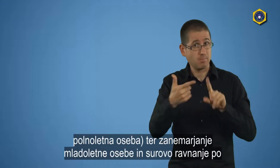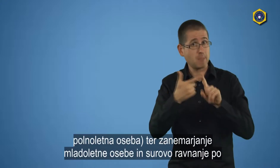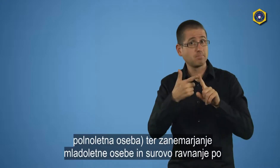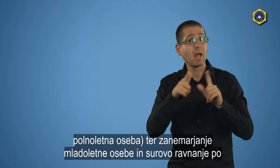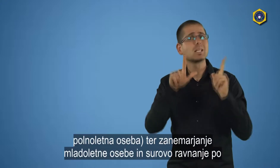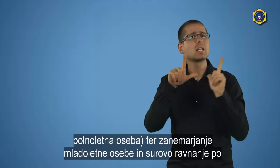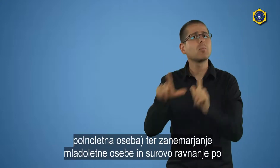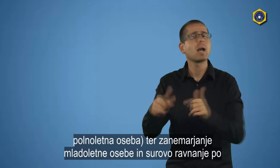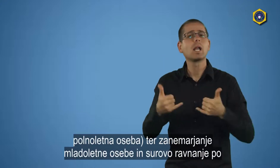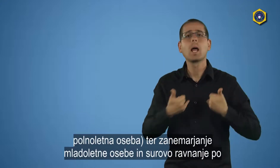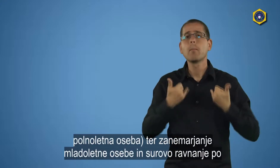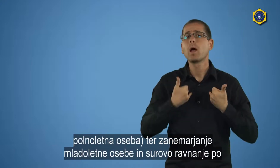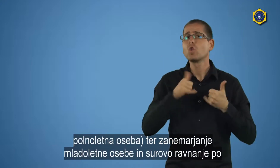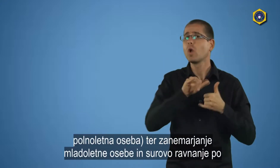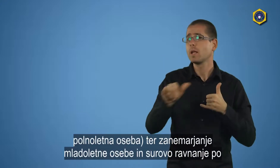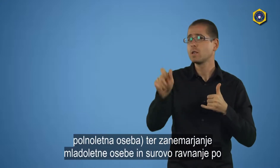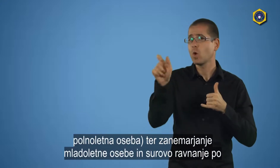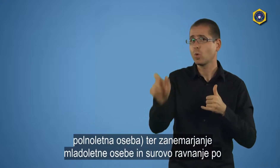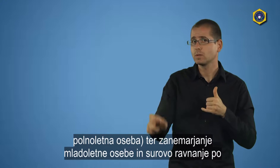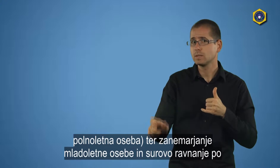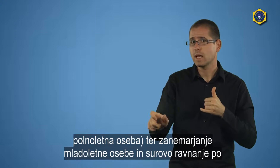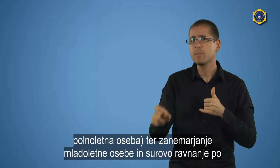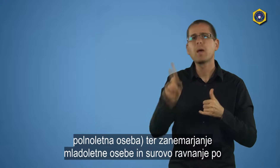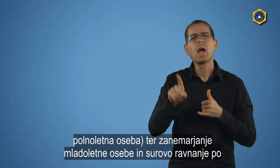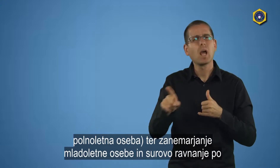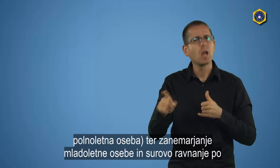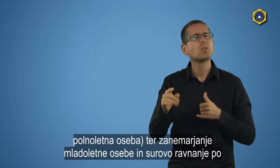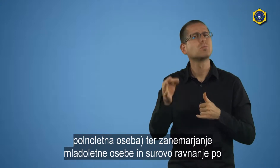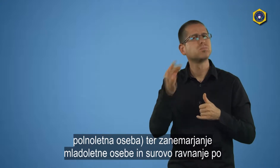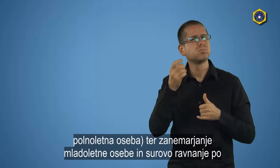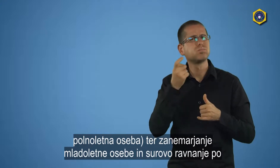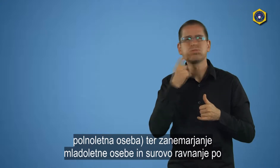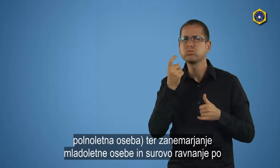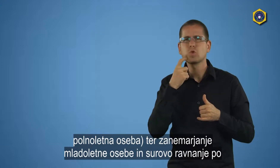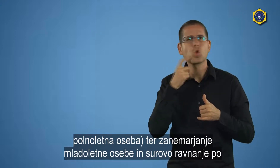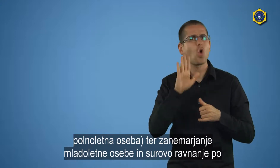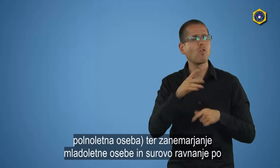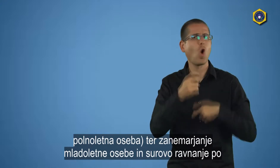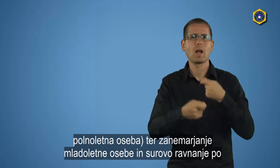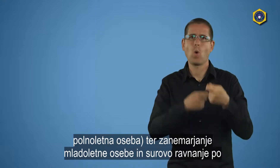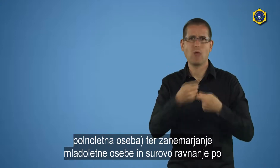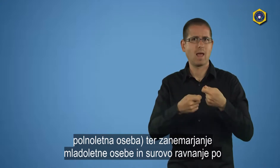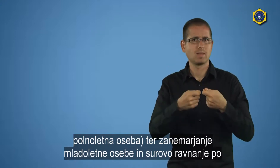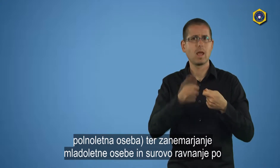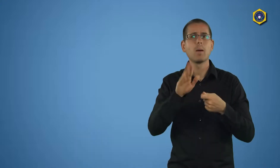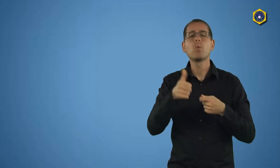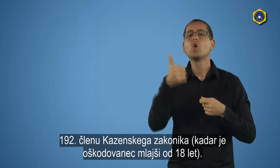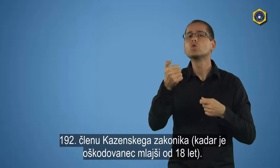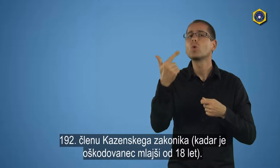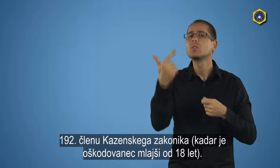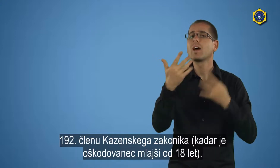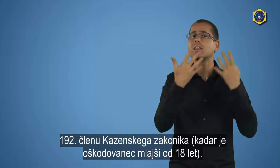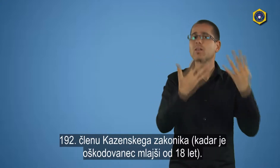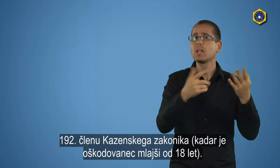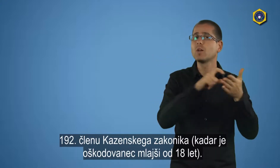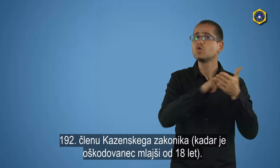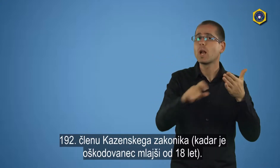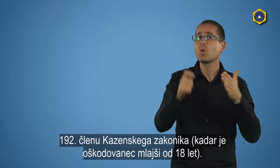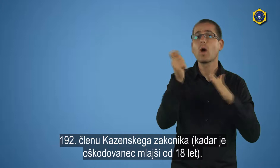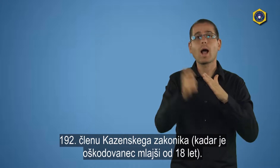in surovo ravnanje po 192. členu Kazenskega zakonika, kadar je oškodovanec mlajši od